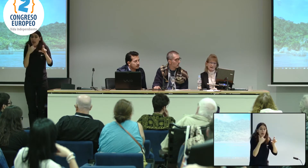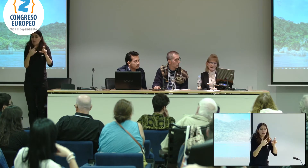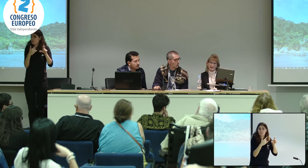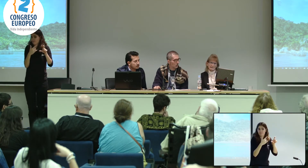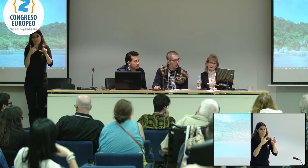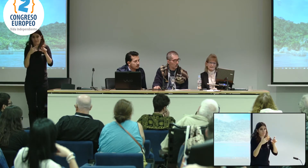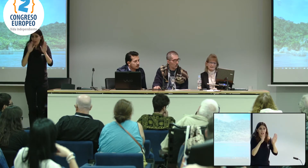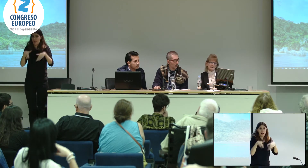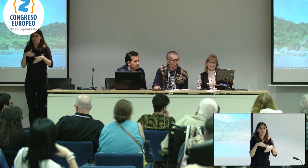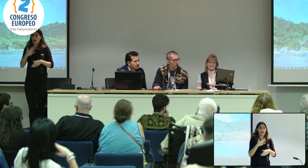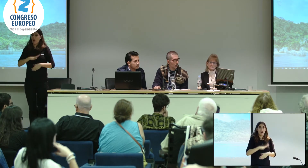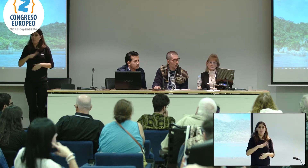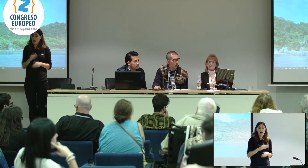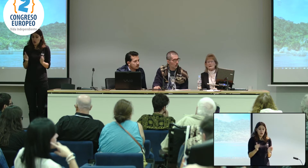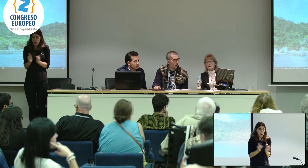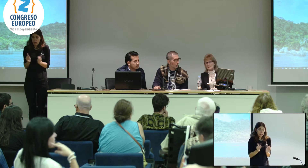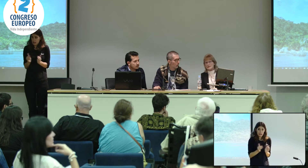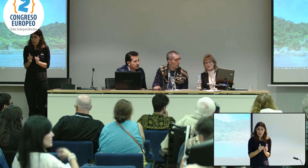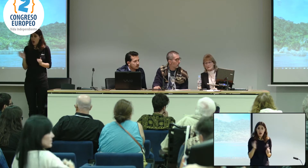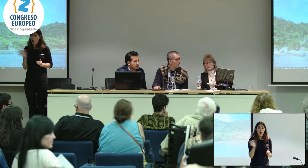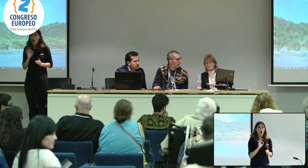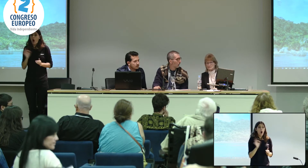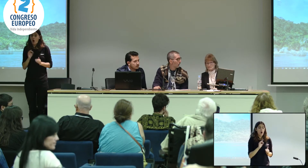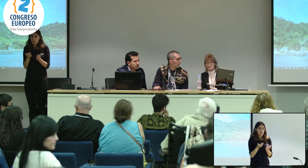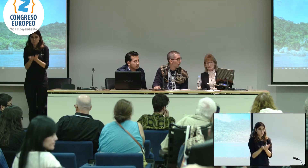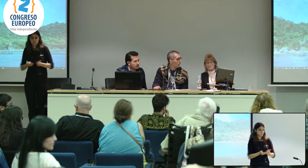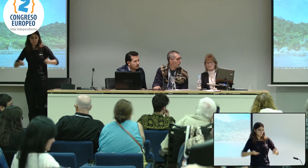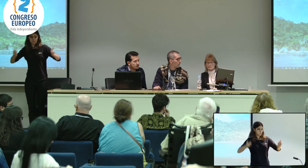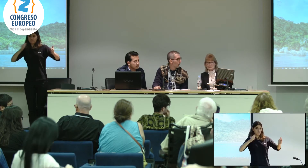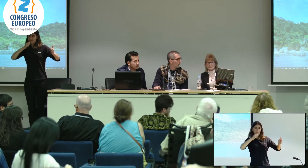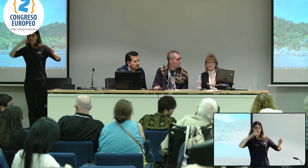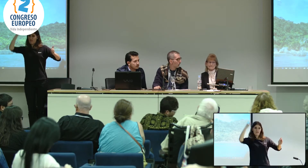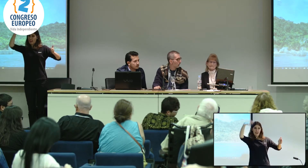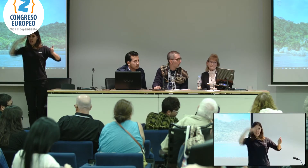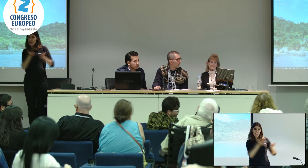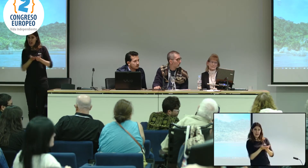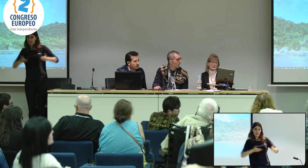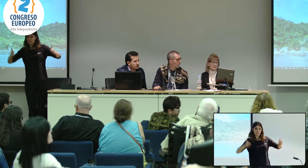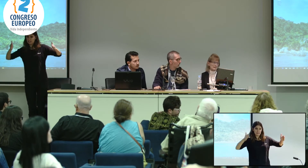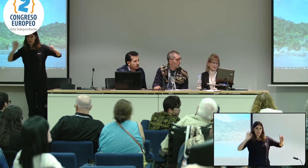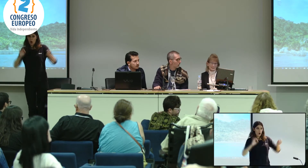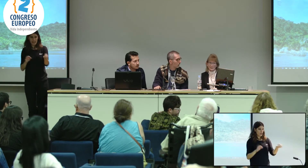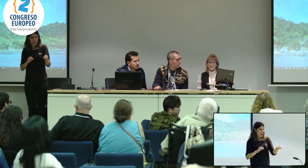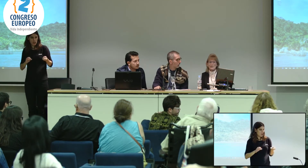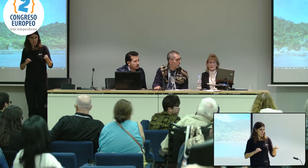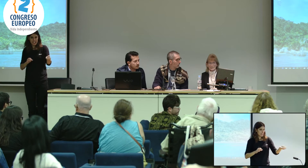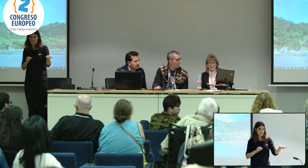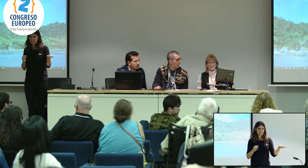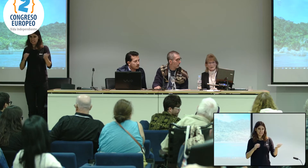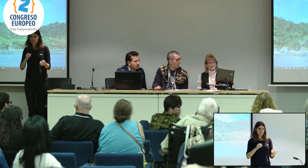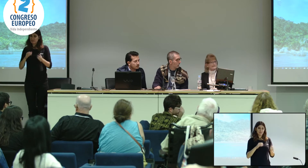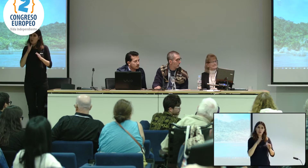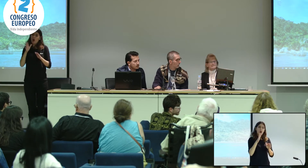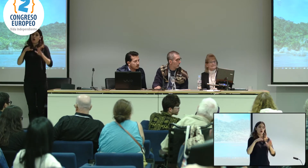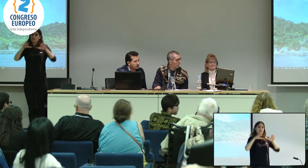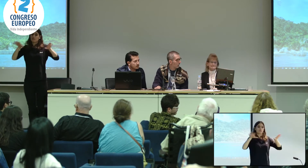resultaba que tenían baños pequeñitos o, con bañeras, lavabos sobre cajoneras, salones con desniveles,